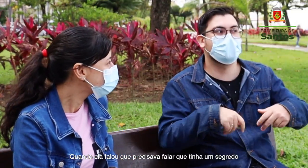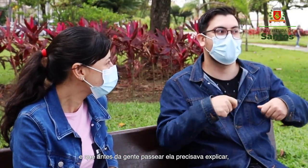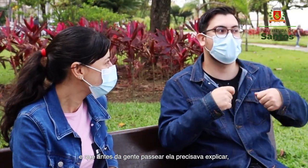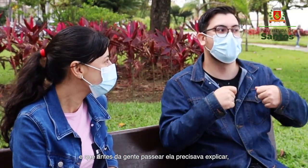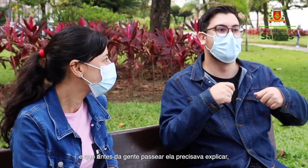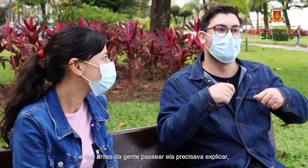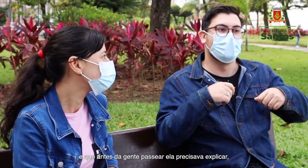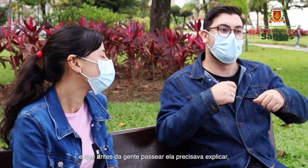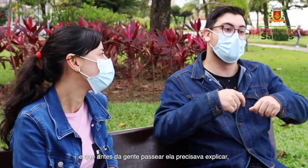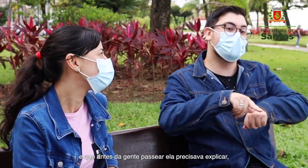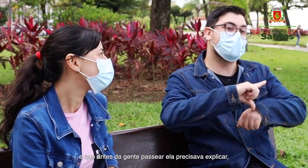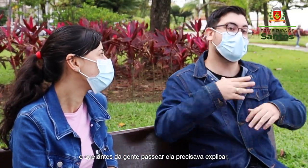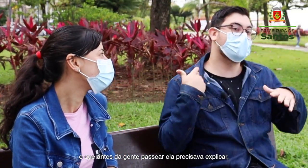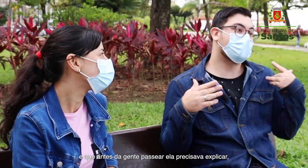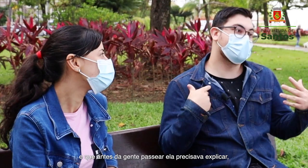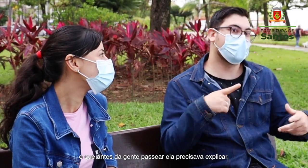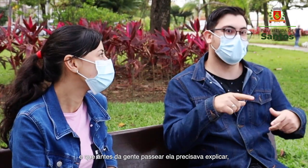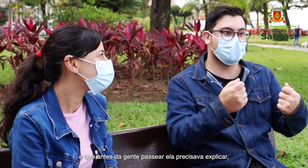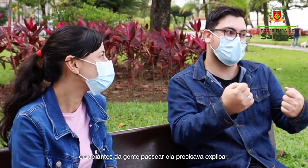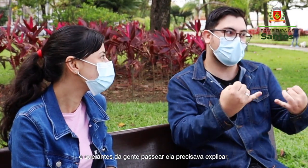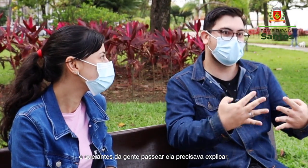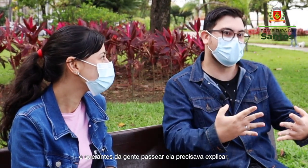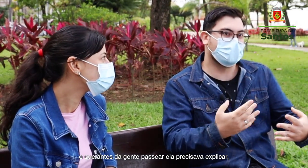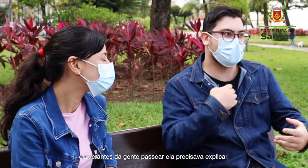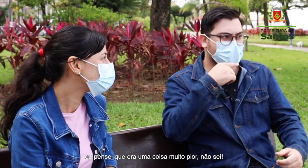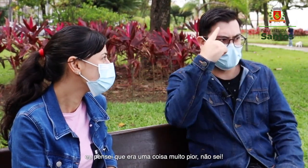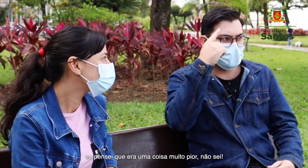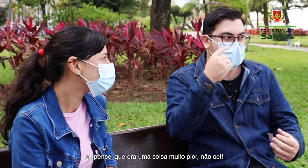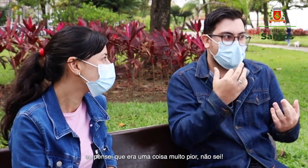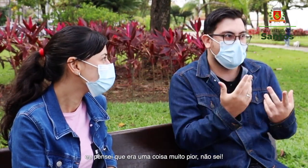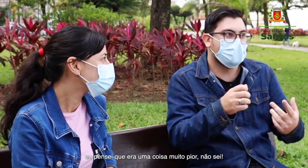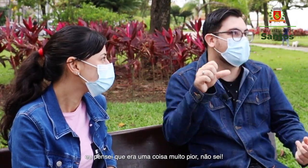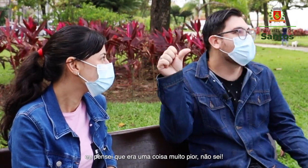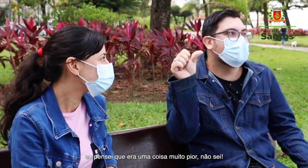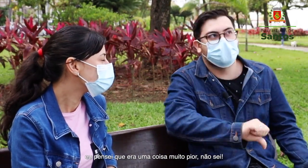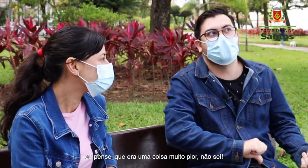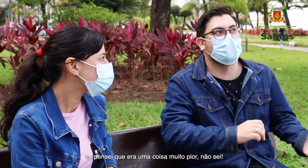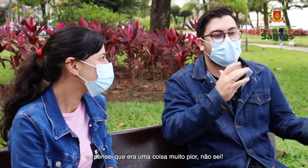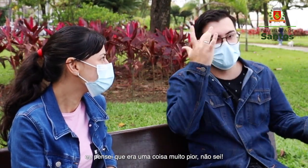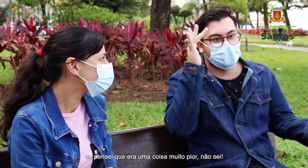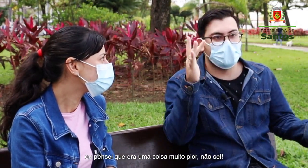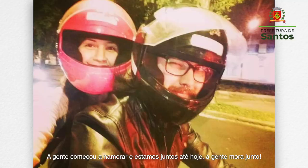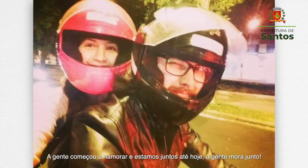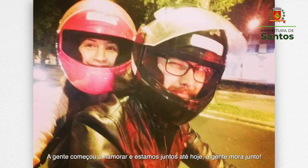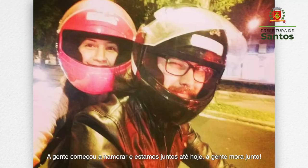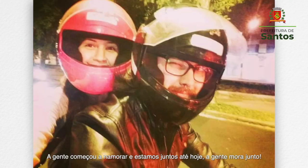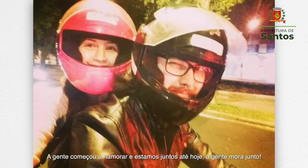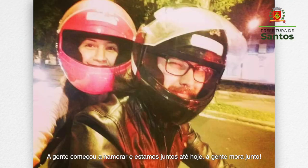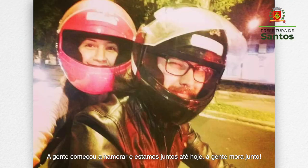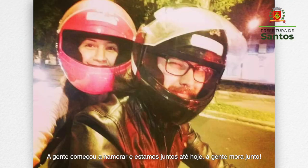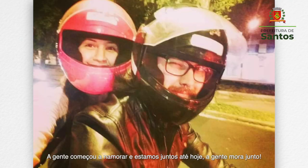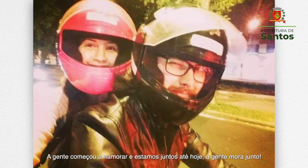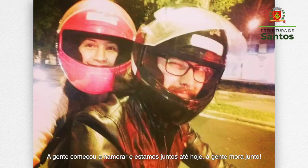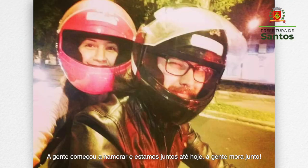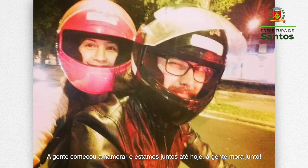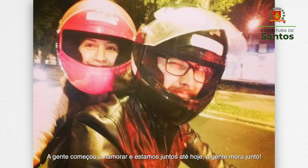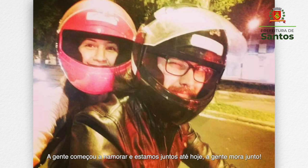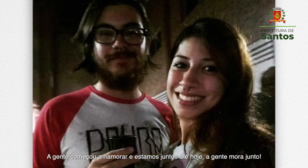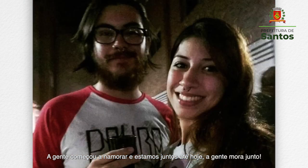que antes da gente passear ela precisava explicar, eu pensei que era uma coisa muito pior, não sei. Aí a gente começou a namorar e